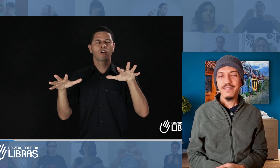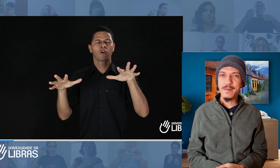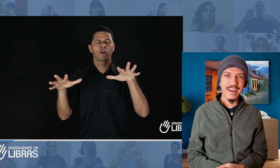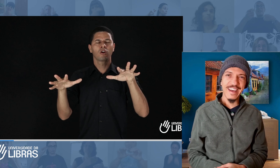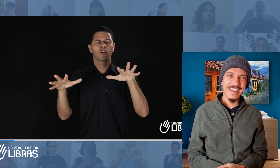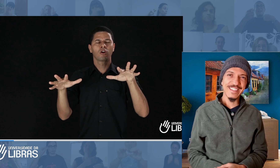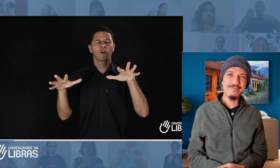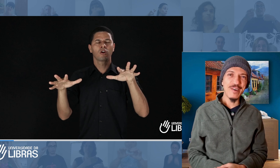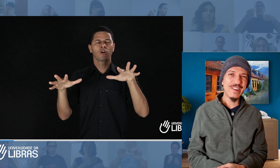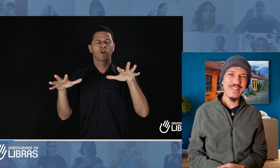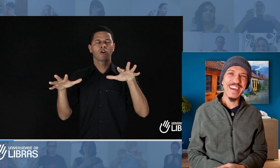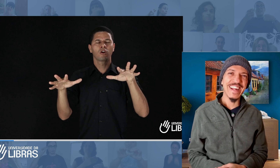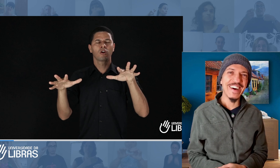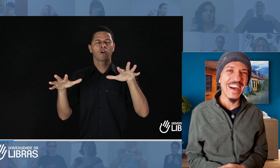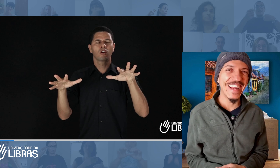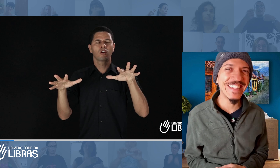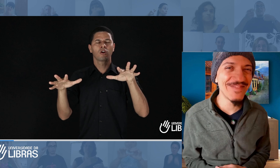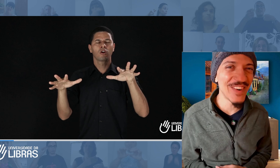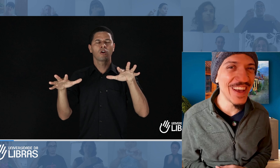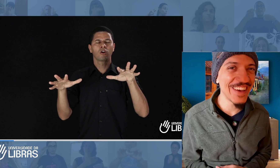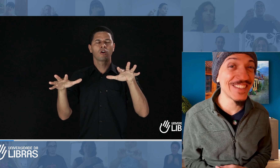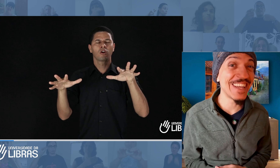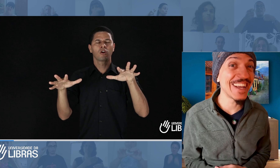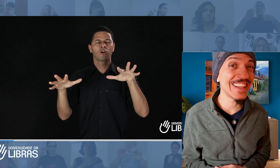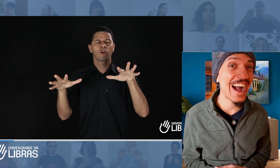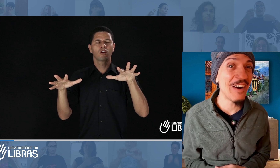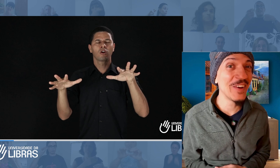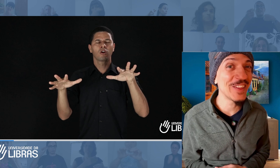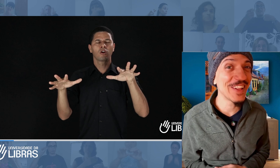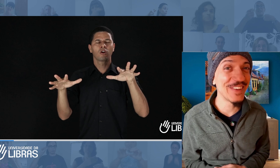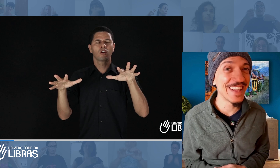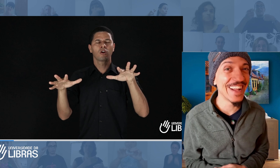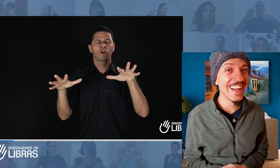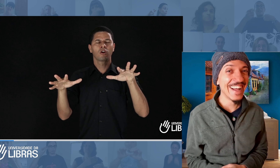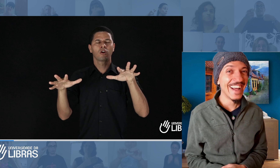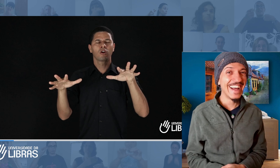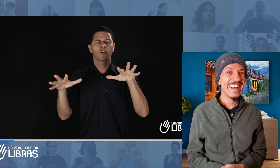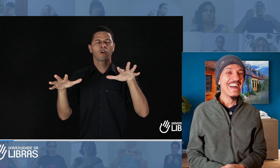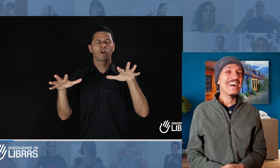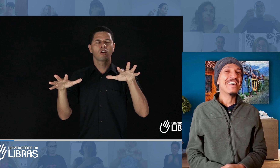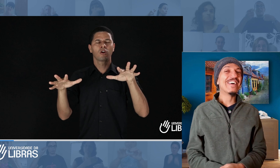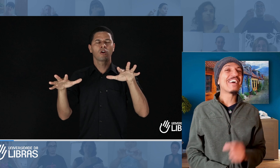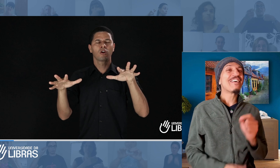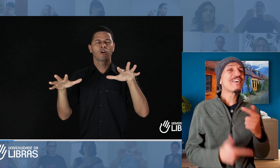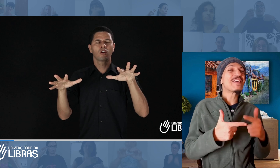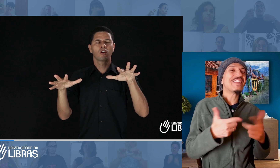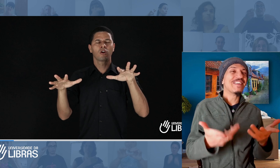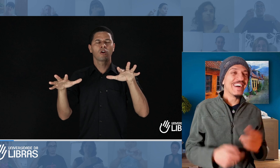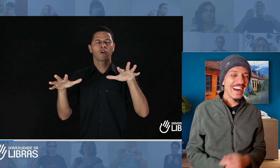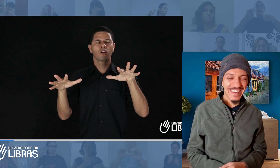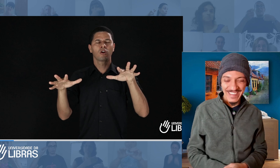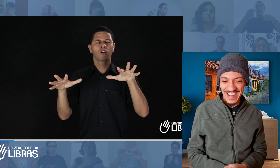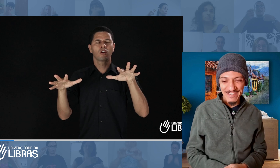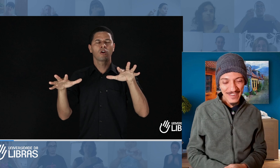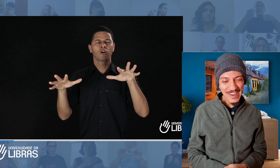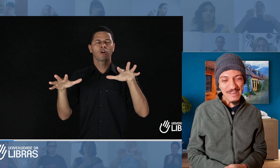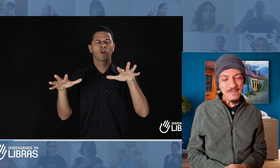mas esse bom aí não me engana não, cara. Esse bom aí eu sei que tá ruim toda a vida. Qual que é o problema? Aí ele foi,